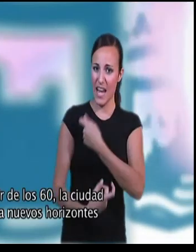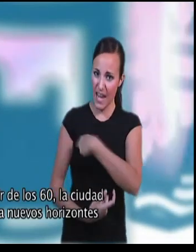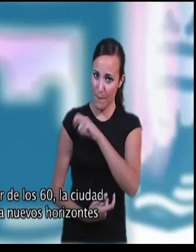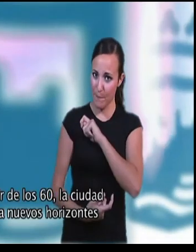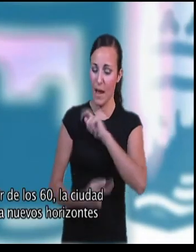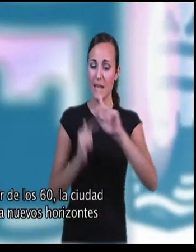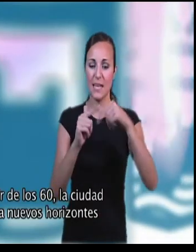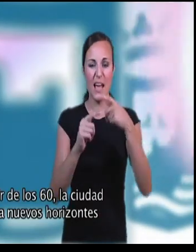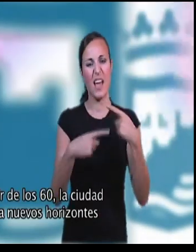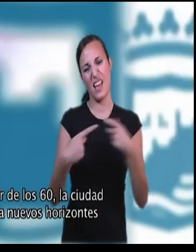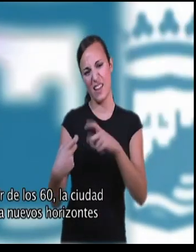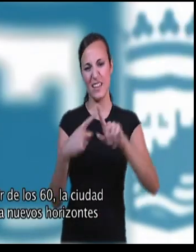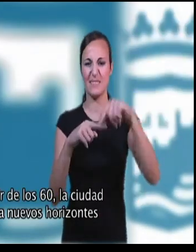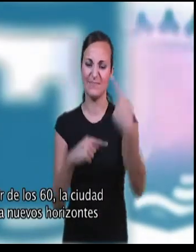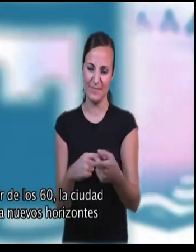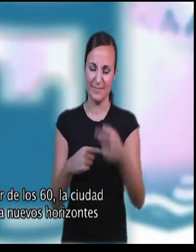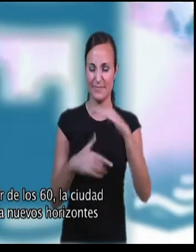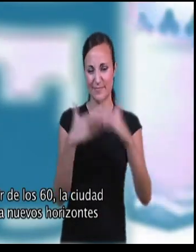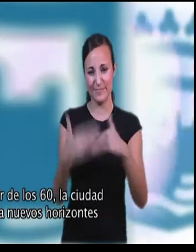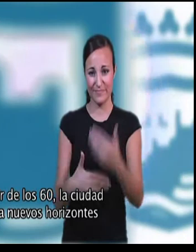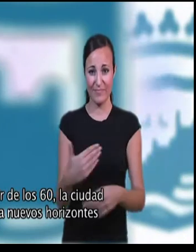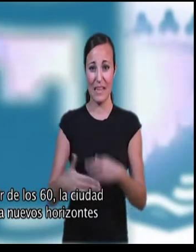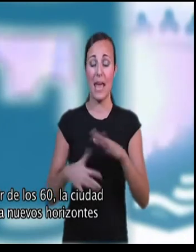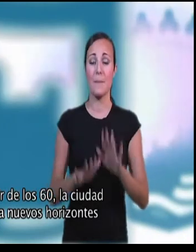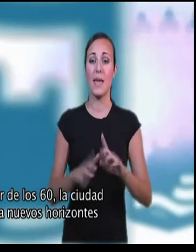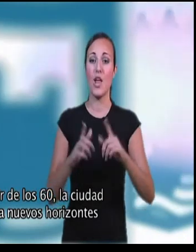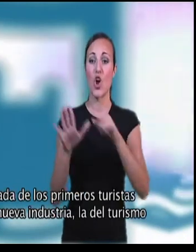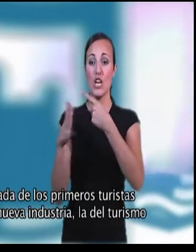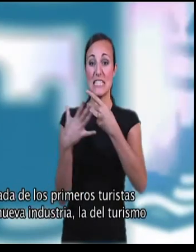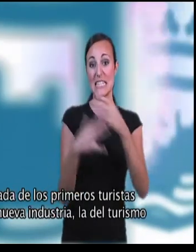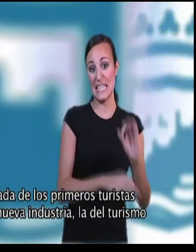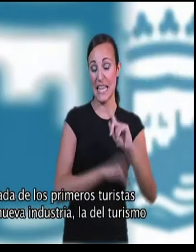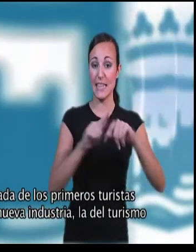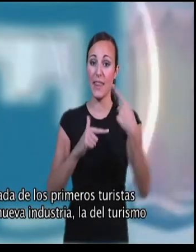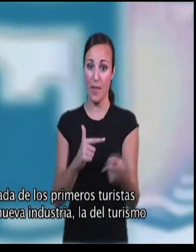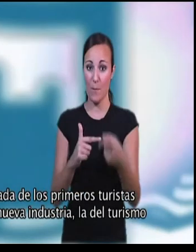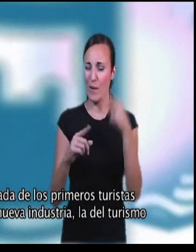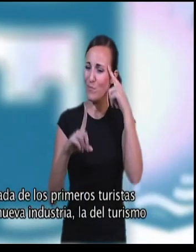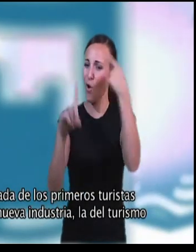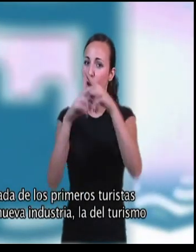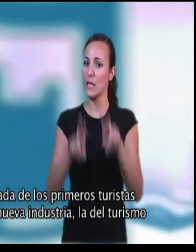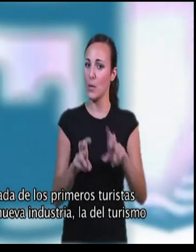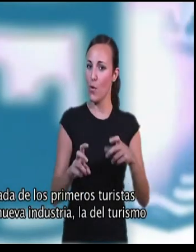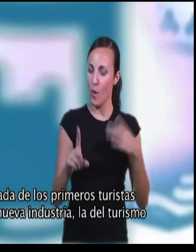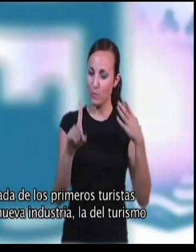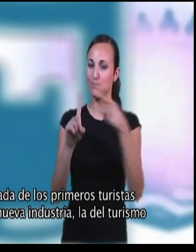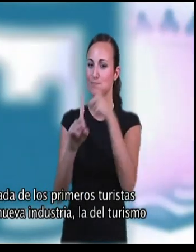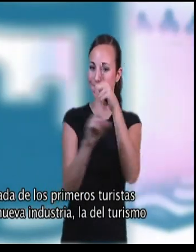Pero a partir de los 60, la ciudad vuelve a buscar nuevos horizontes y con la llegada de los primeros turistas empieza esta nueva